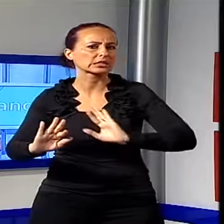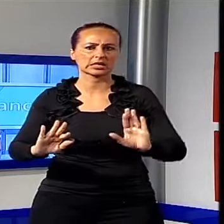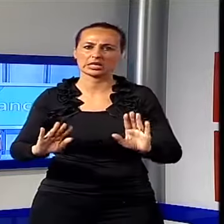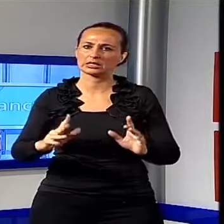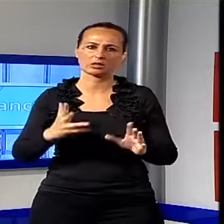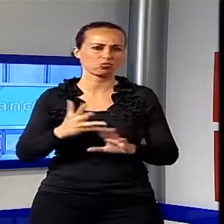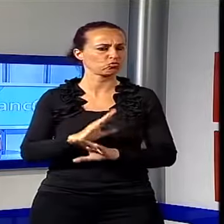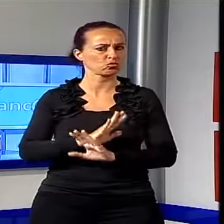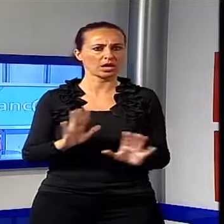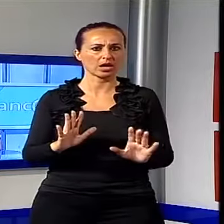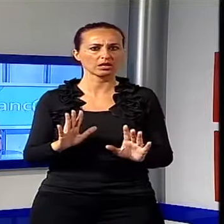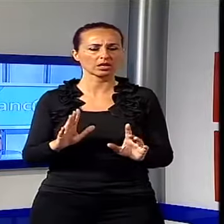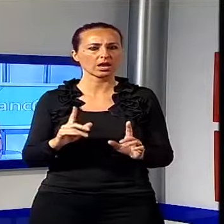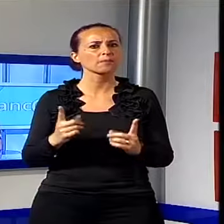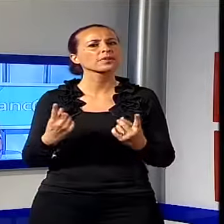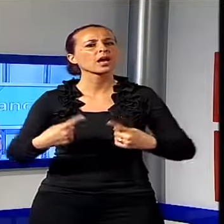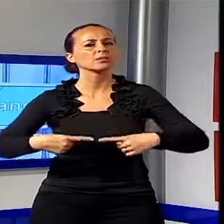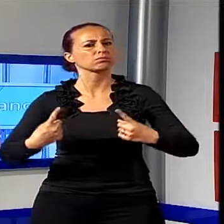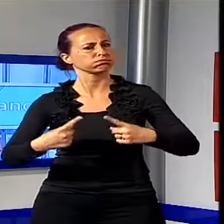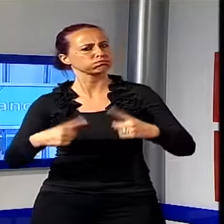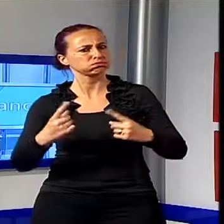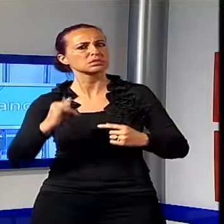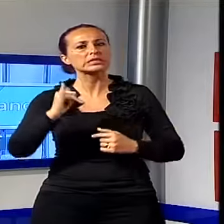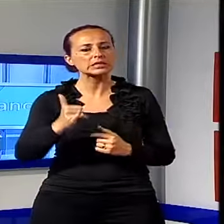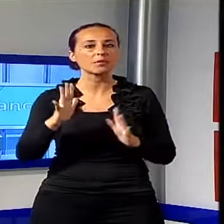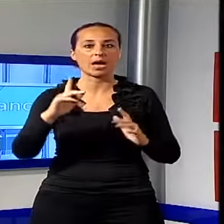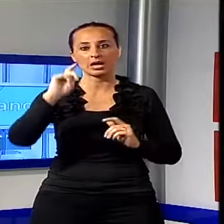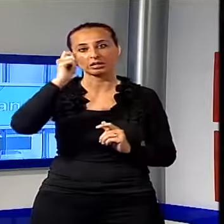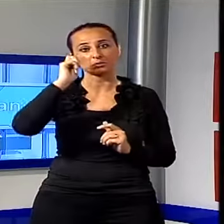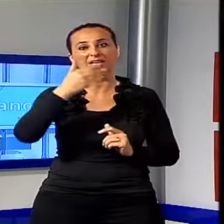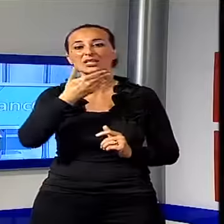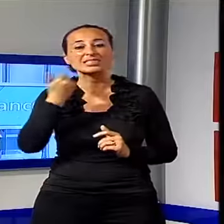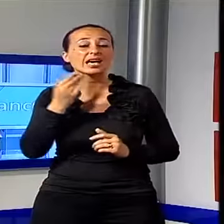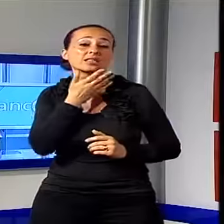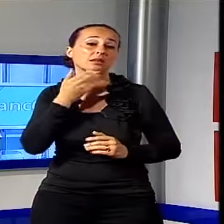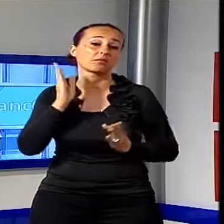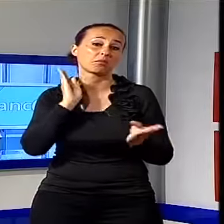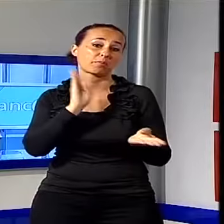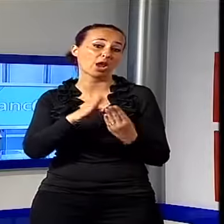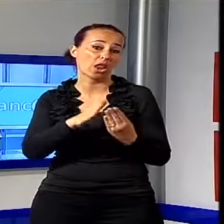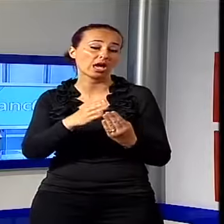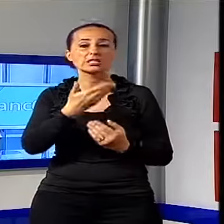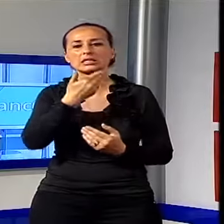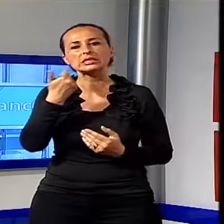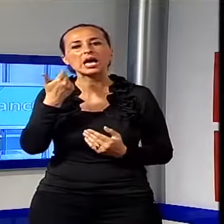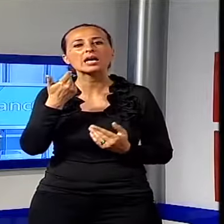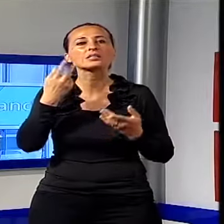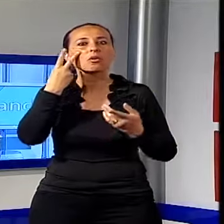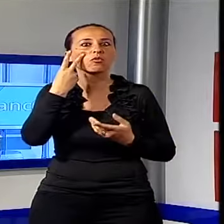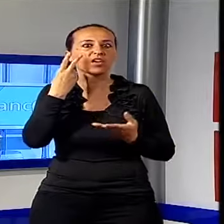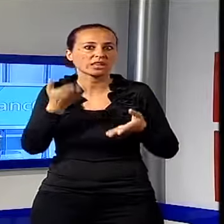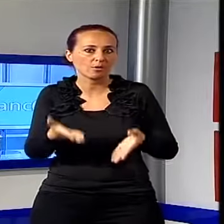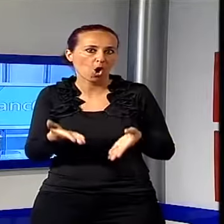politica dura ma con rispetto, senza insulti, senza le aberrazioni che oggi intravediamo sui nostri mezzi di